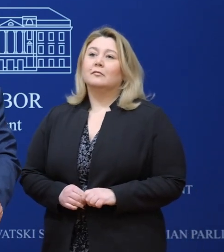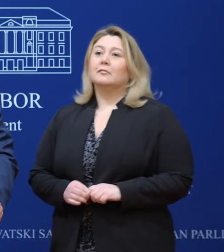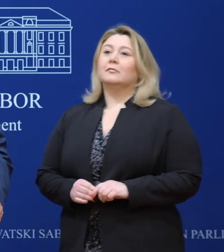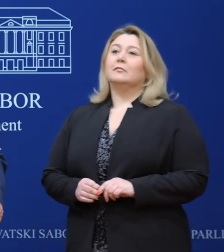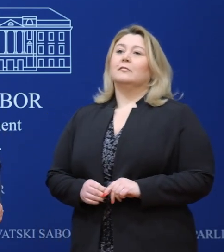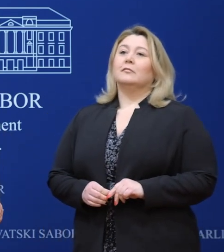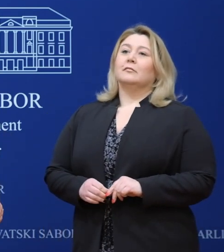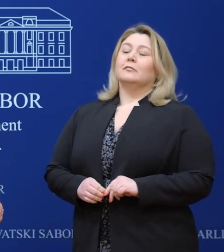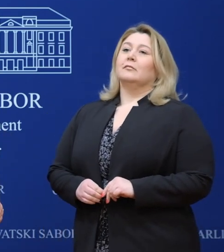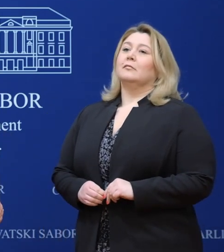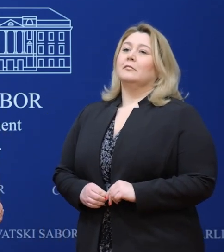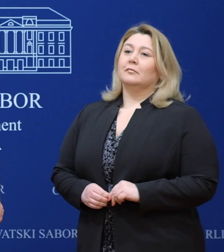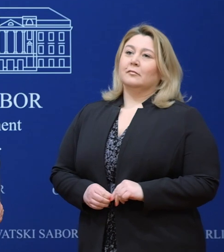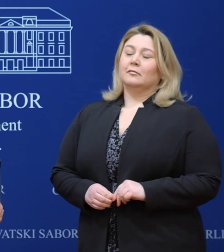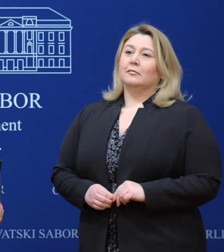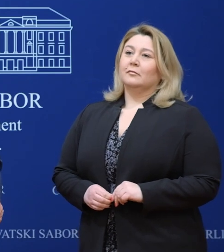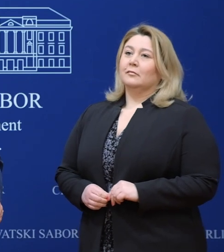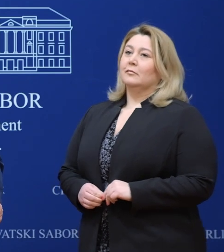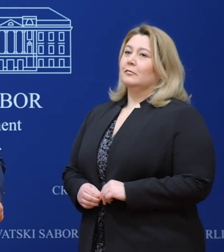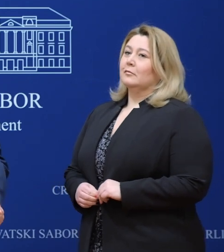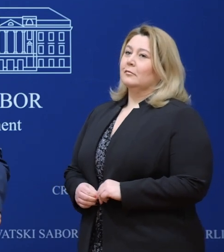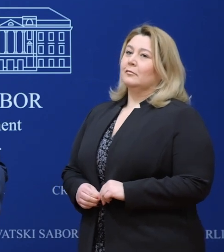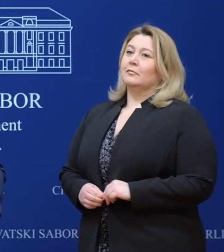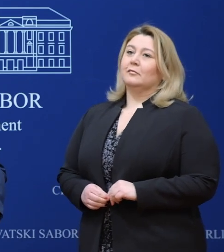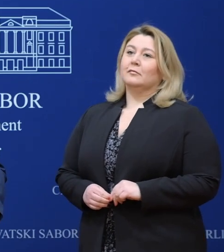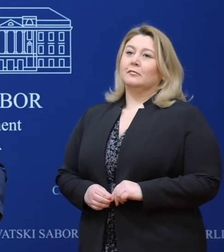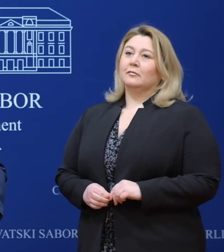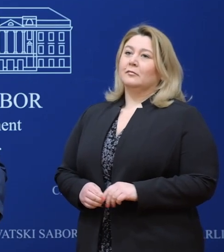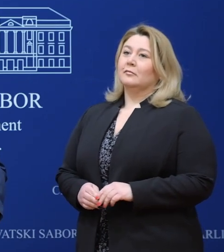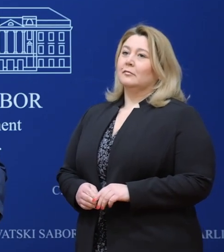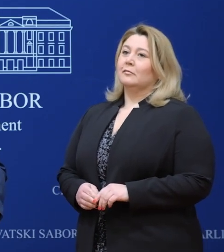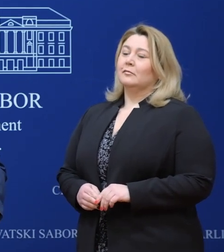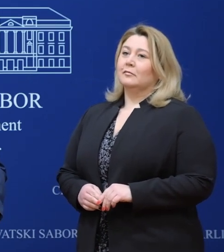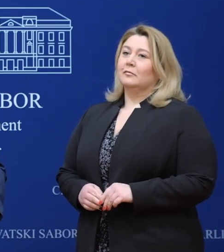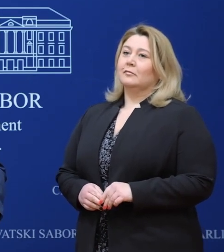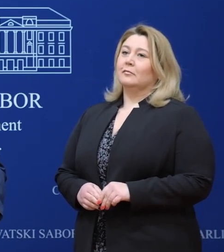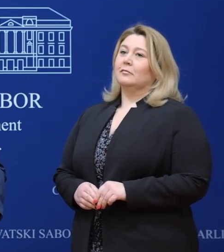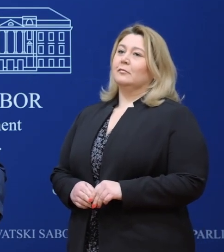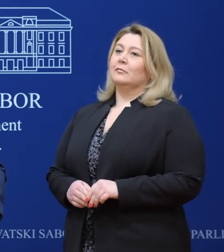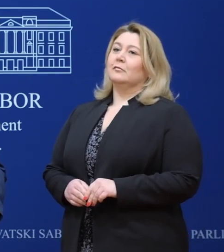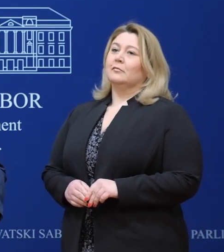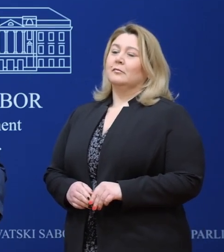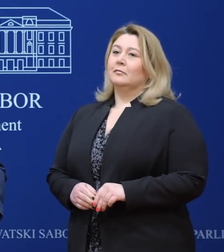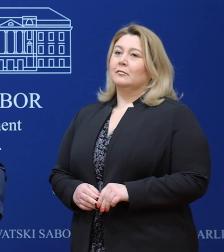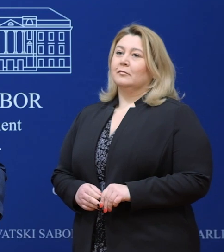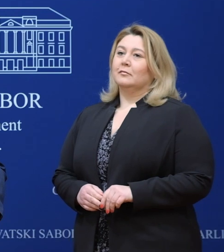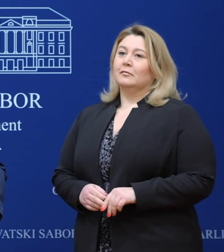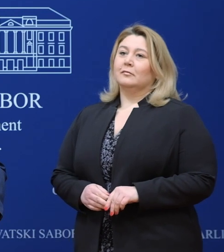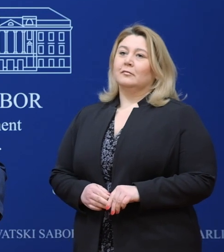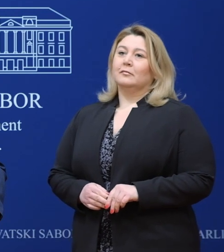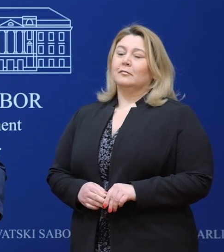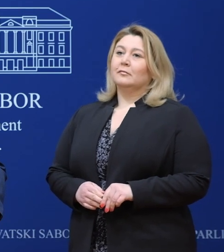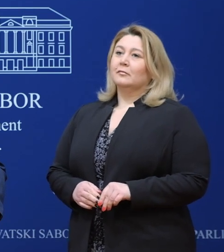Poštovani novinari, vezano uz današnje glasovanje, najvažnija točka koja se danas očekuje je glasovanje o oporbenom prijedlogu o opozivu